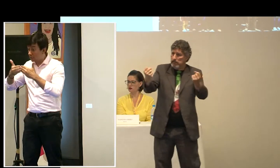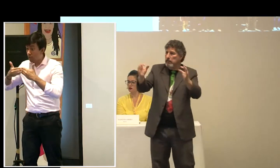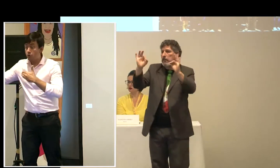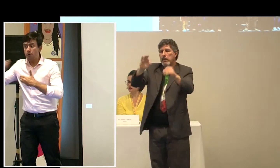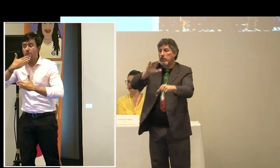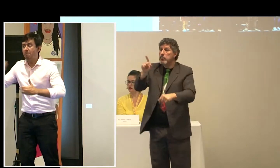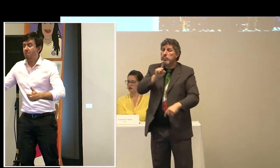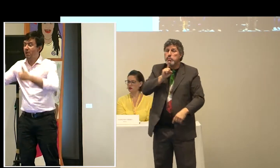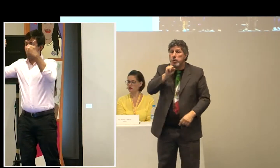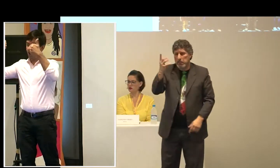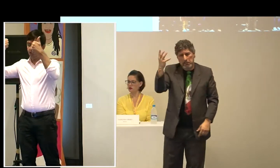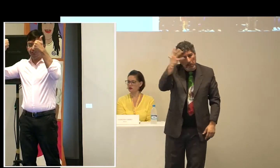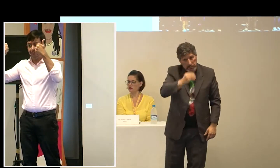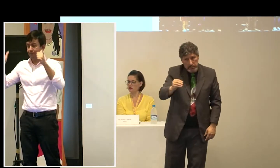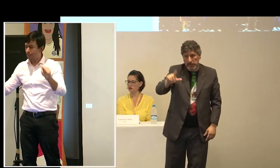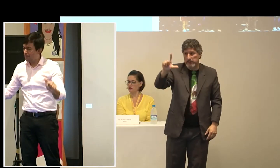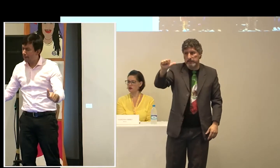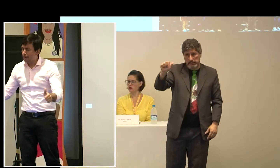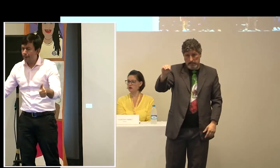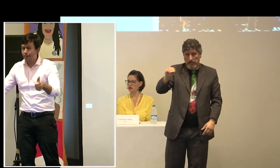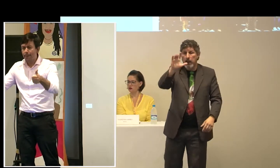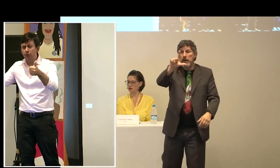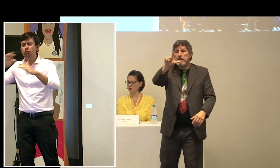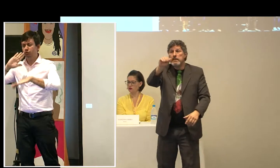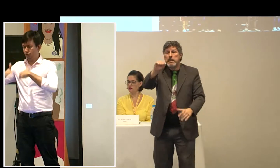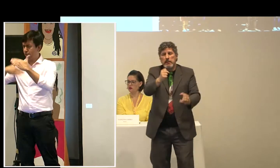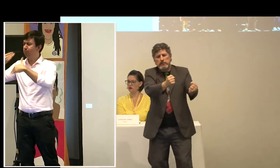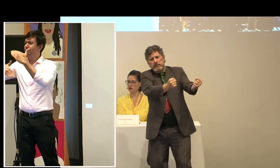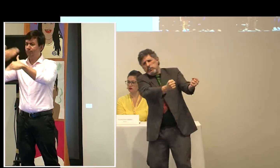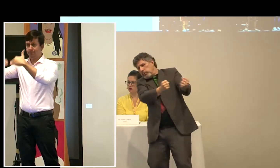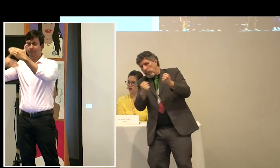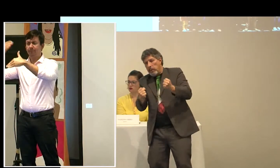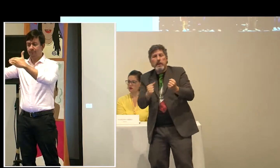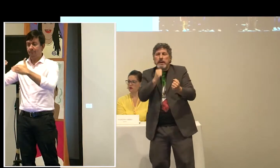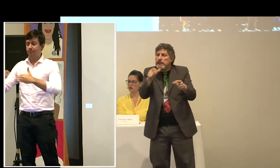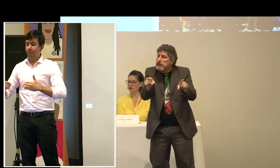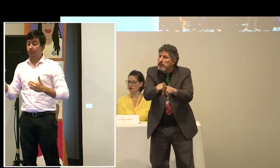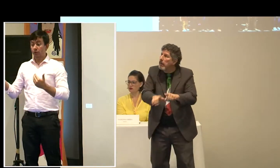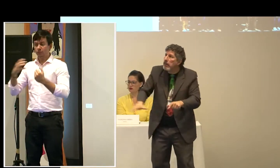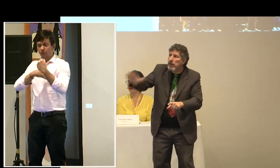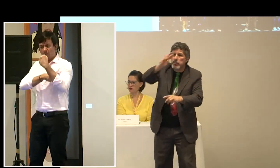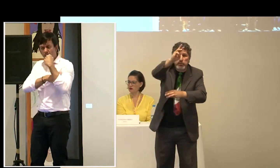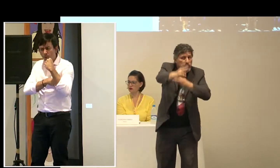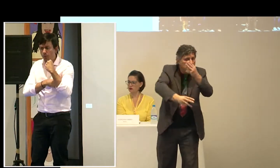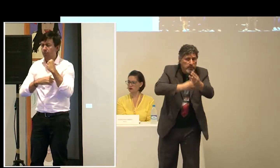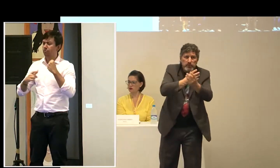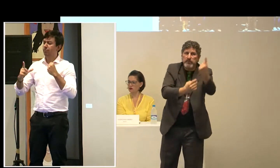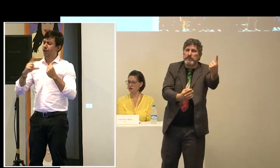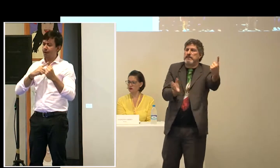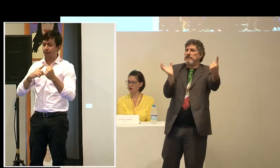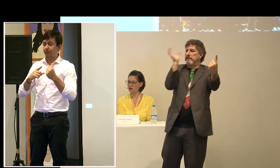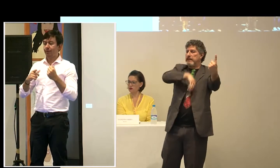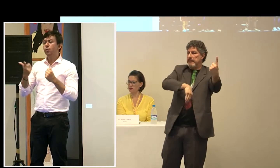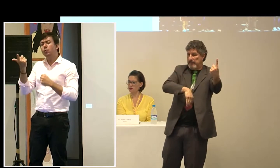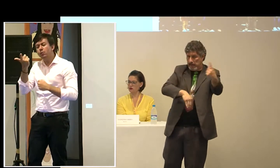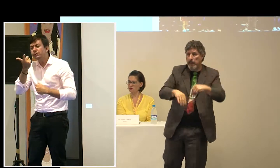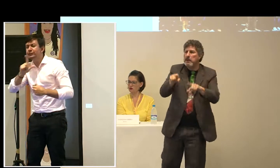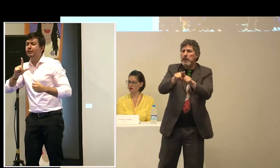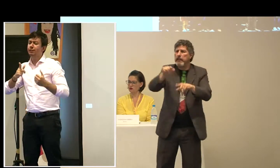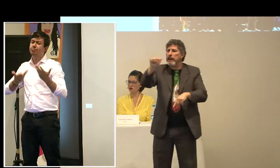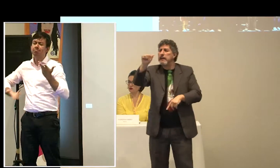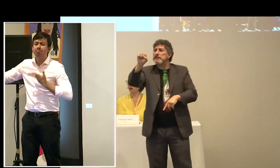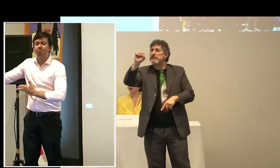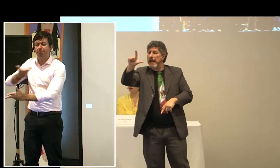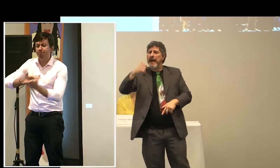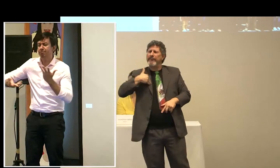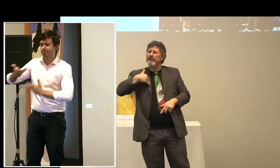Esse comitê, então, ele tem feito grandes progressos de